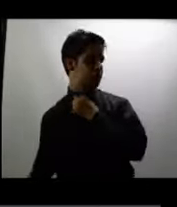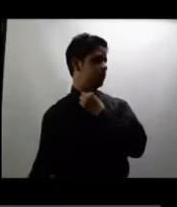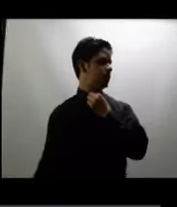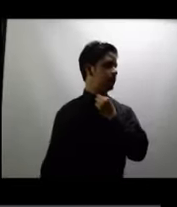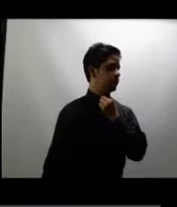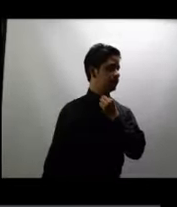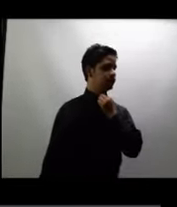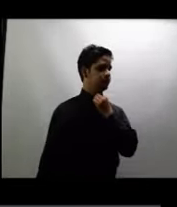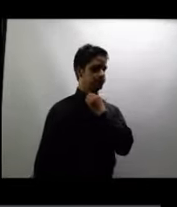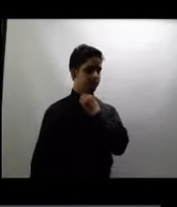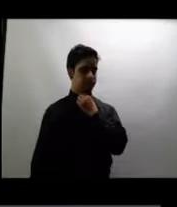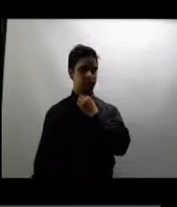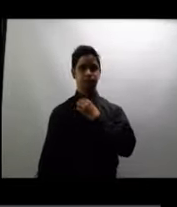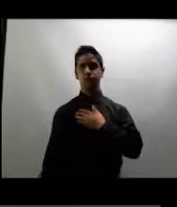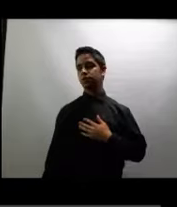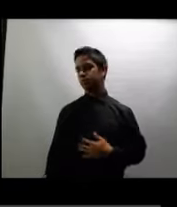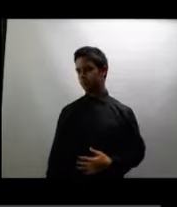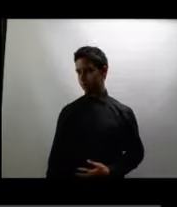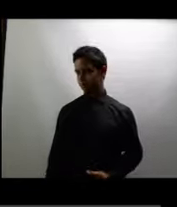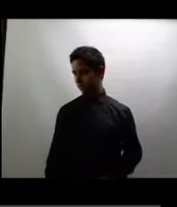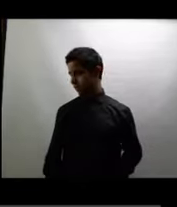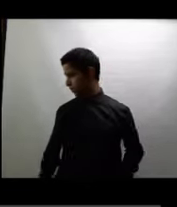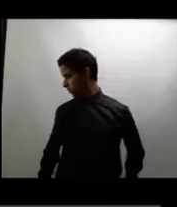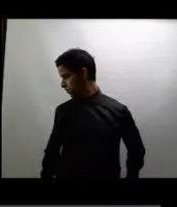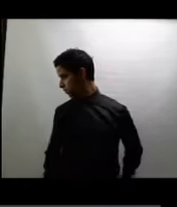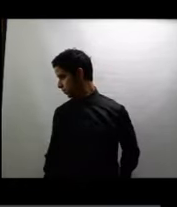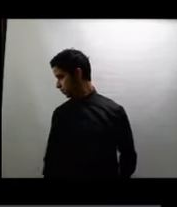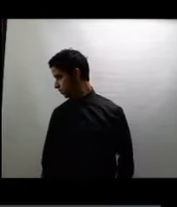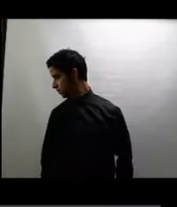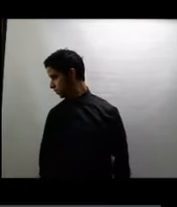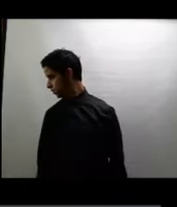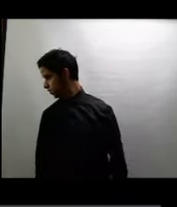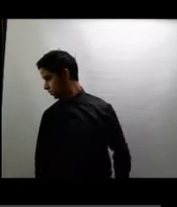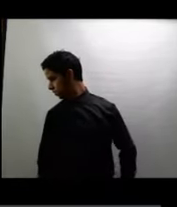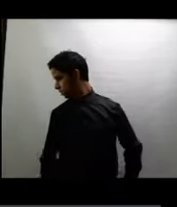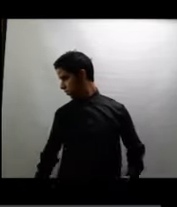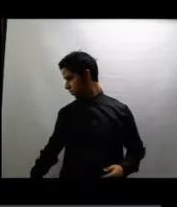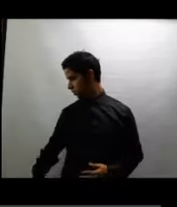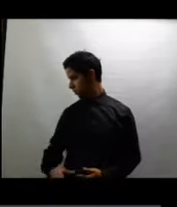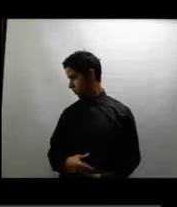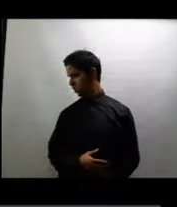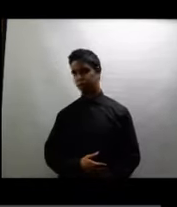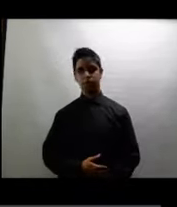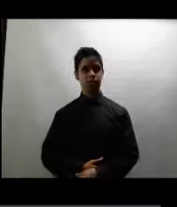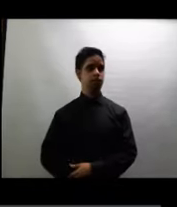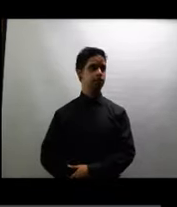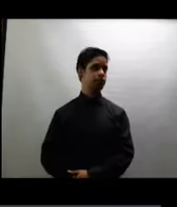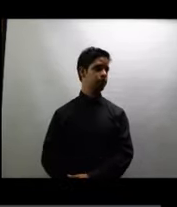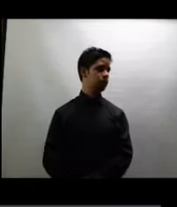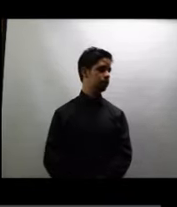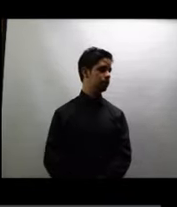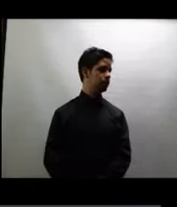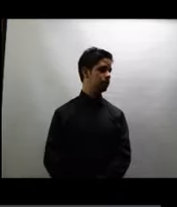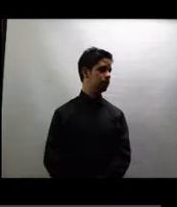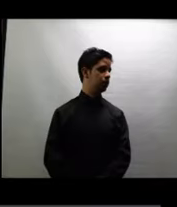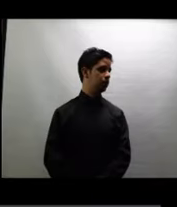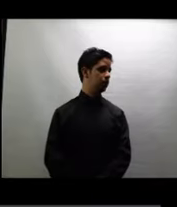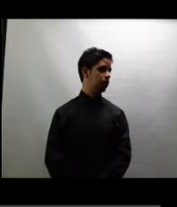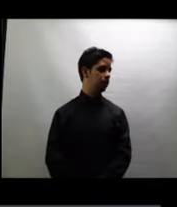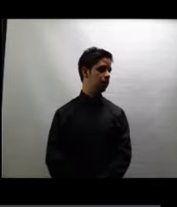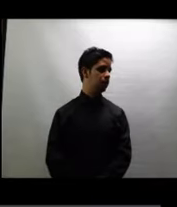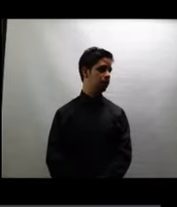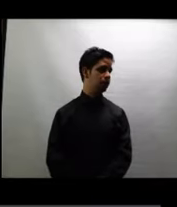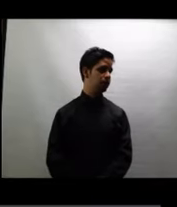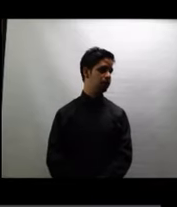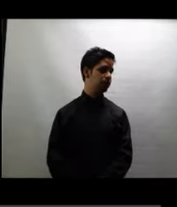787-717-6189 o accede a themediaroom.media. Ya sea para video, internet o diseño gráfico, salte del bonche y ven